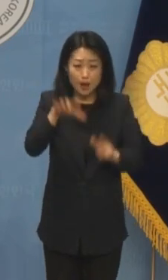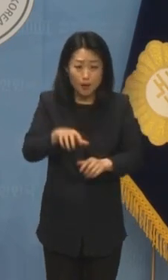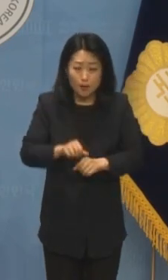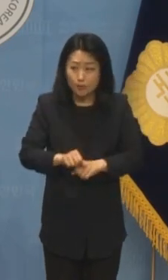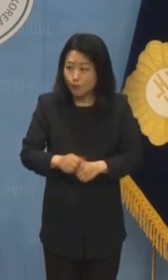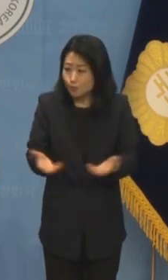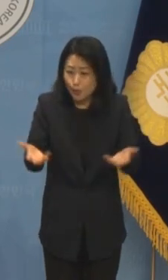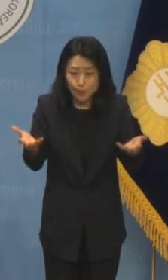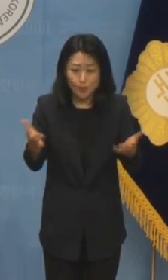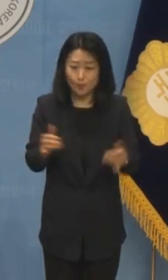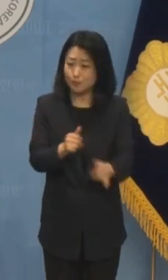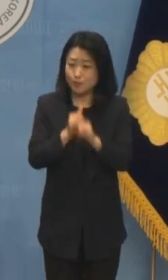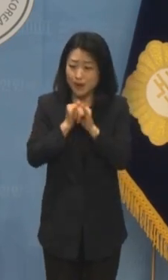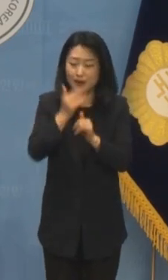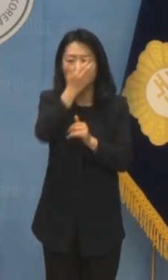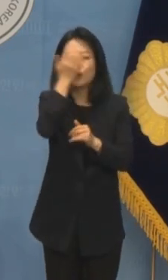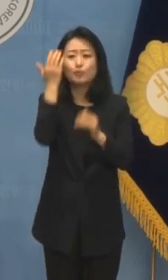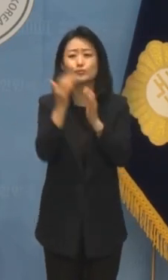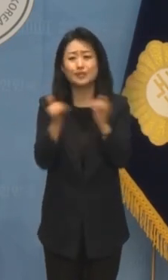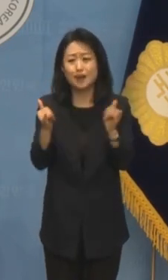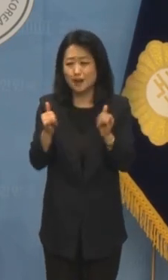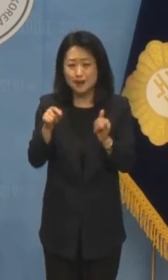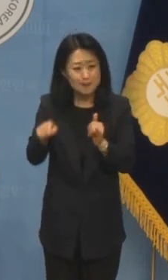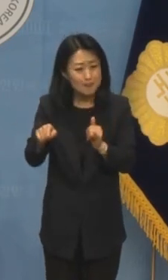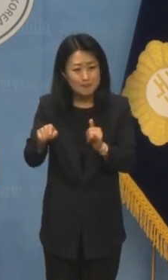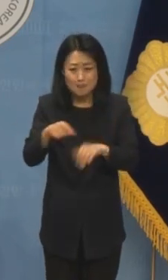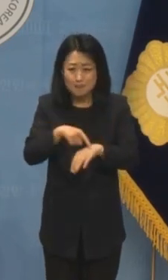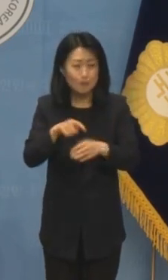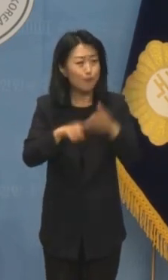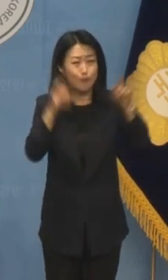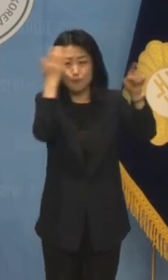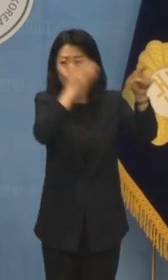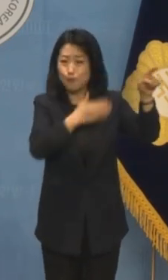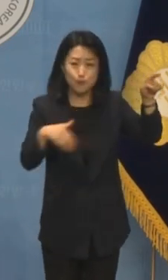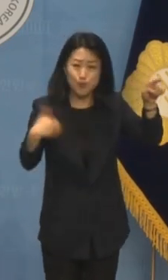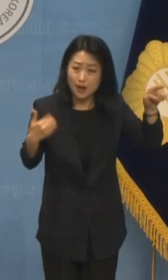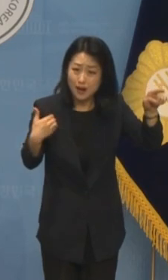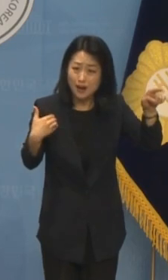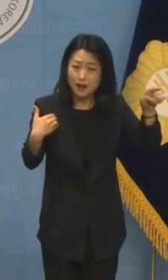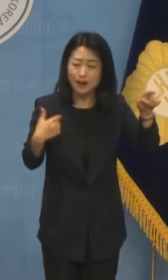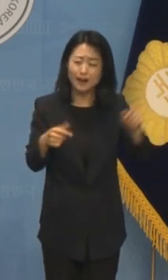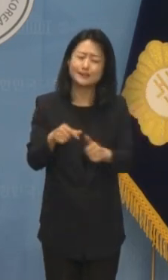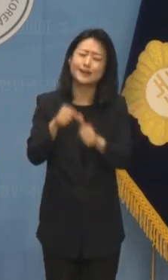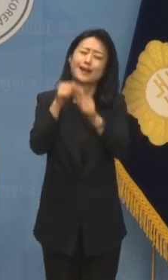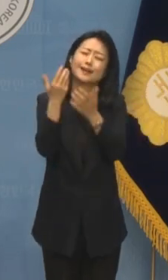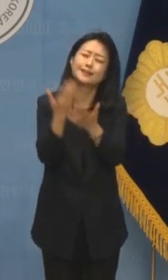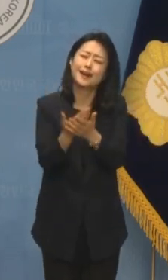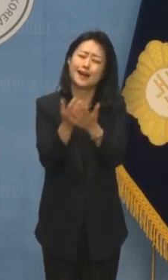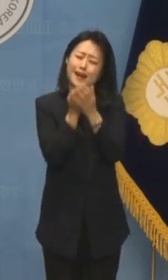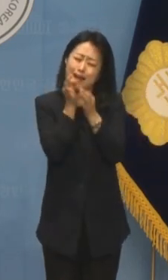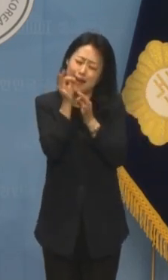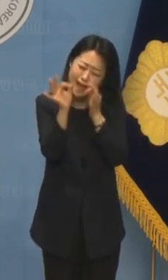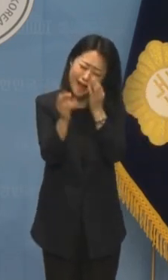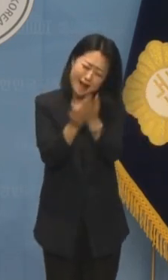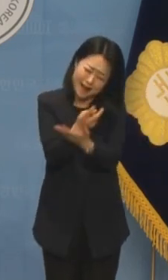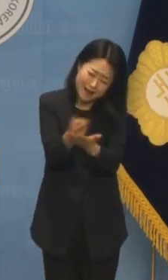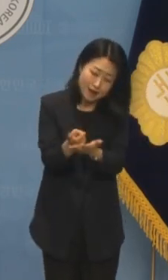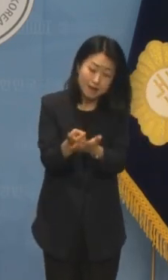버릴 수밖에 없는 절박한 심정을 모릅니까? 살려달라는 절규가 들리지 않습니까?